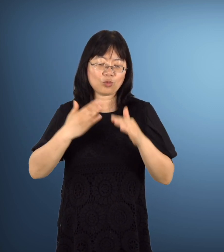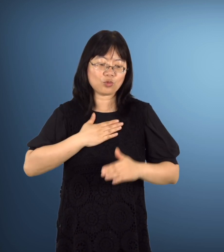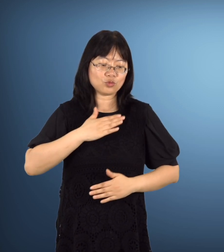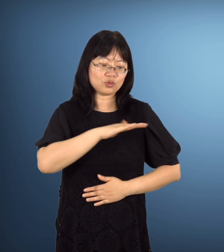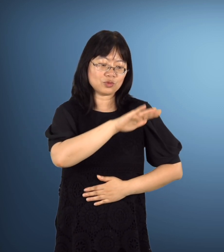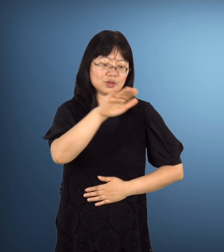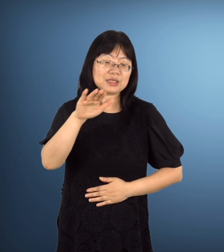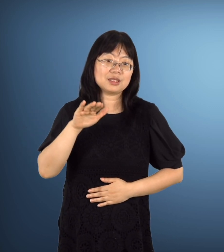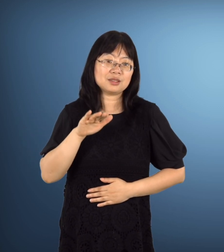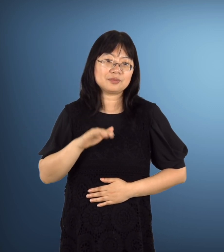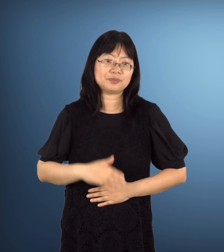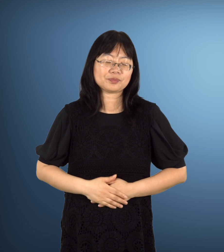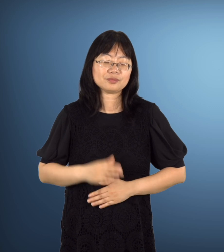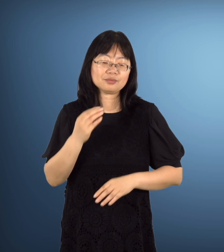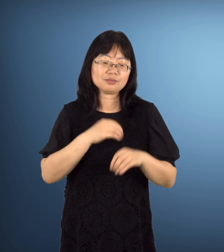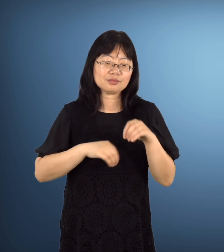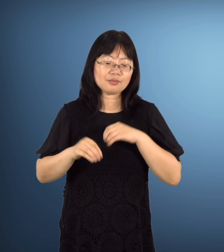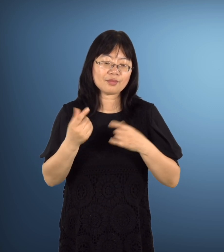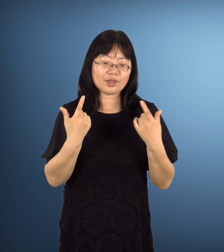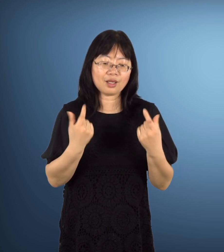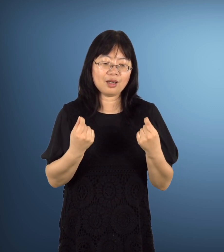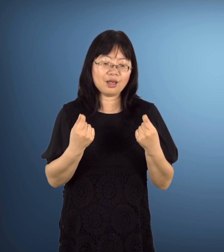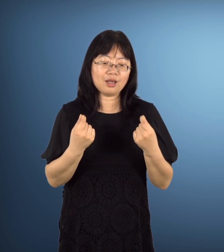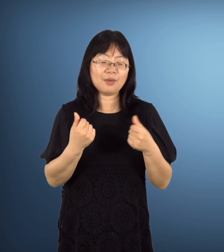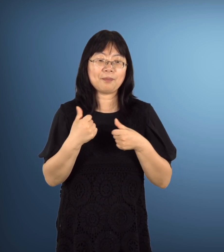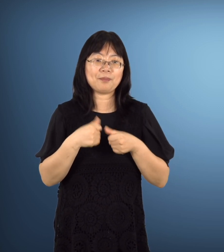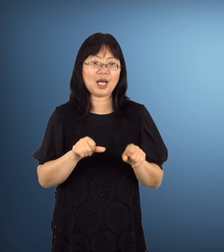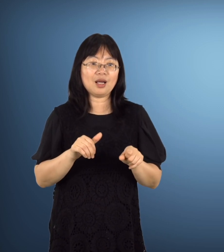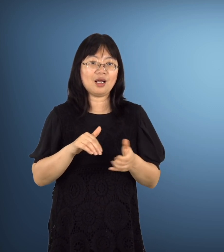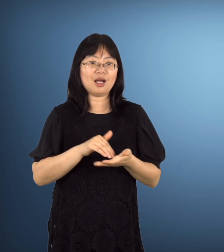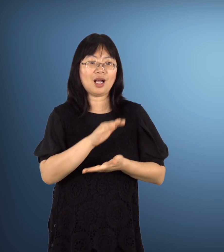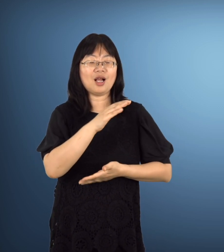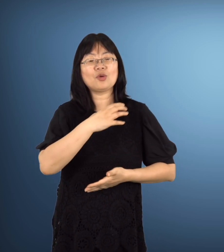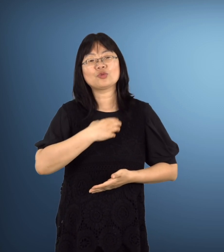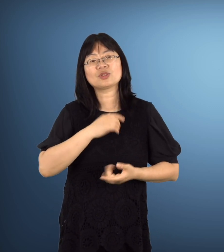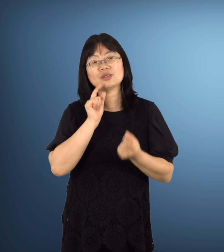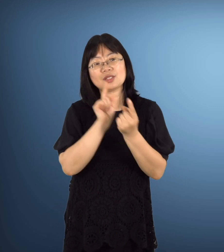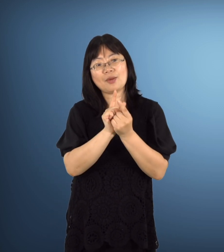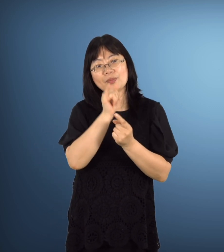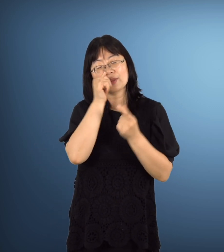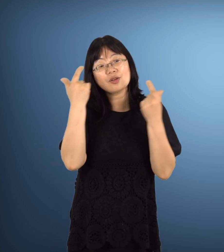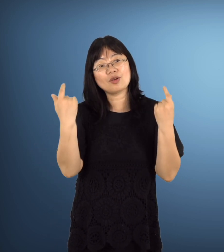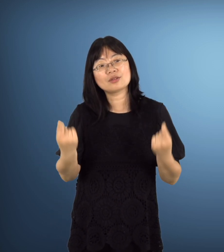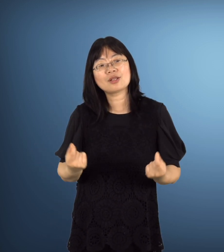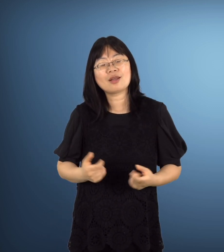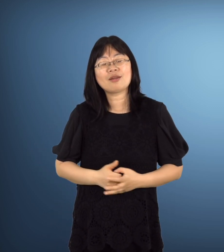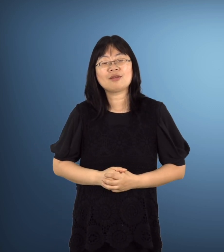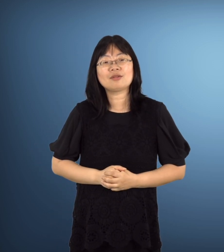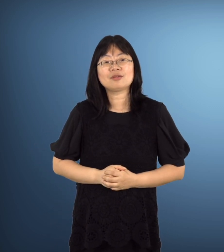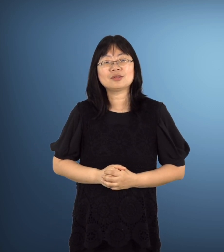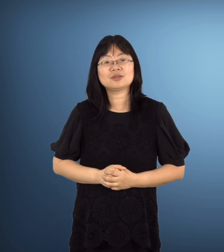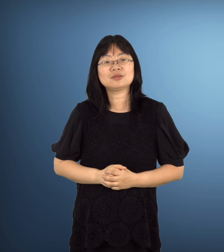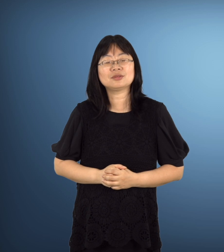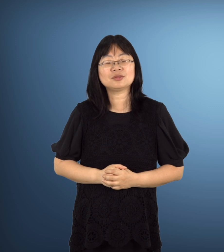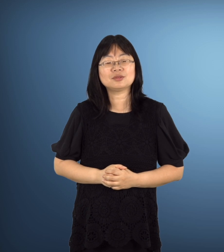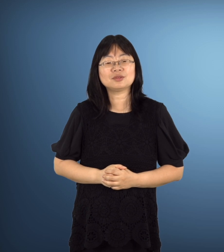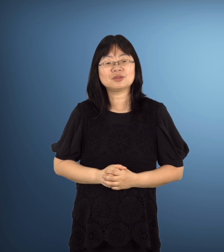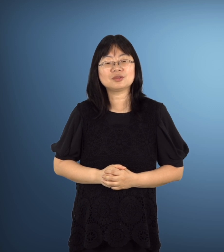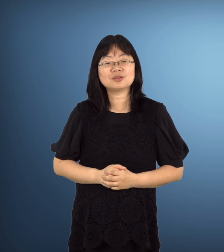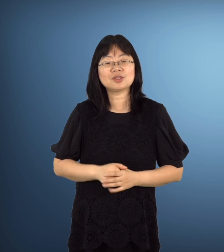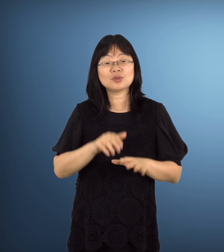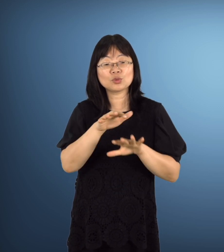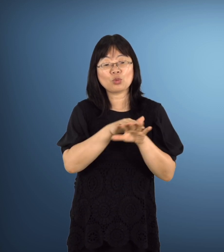우리가 오히려 이런 파문 앞에 위기에 서 있지는 않는가.